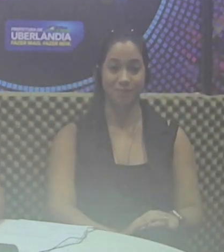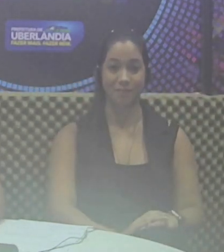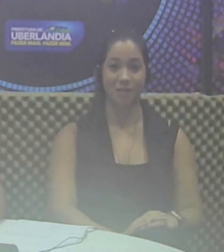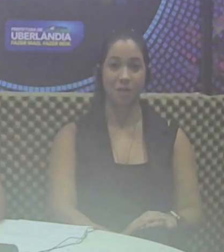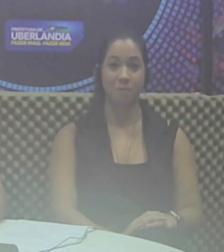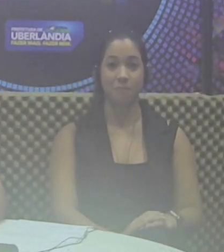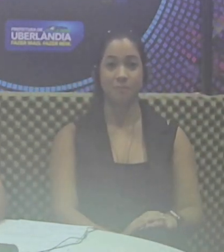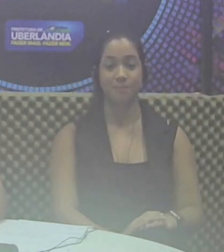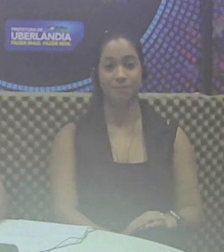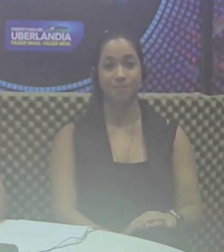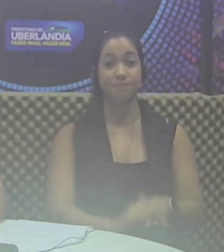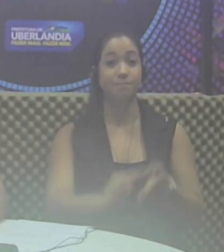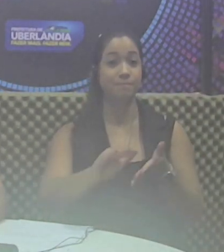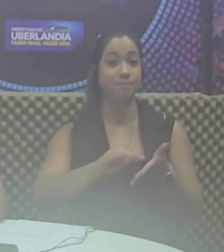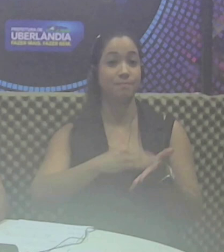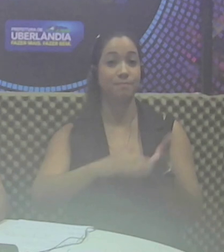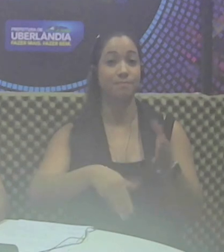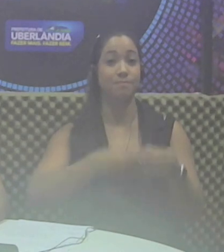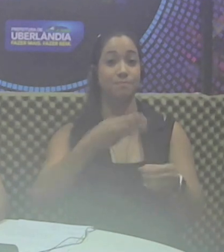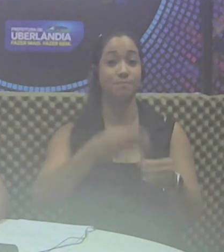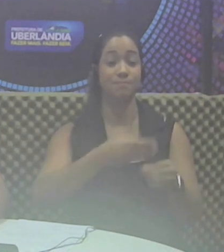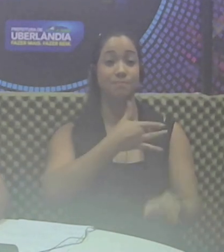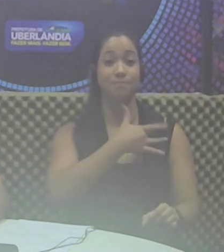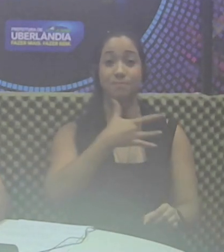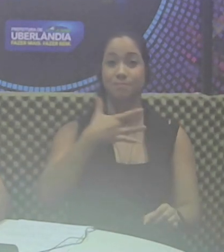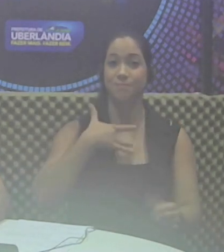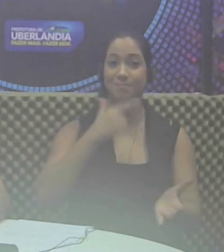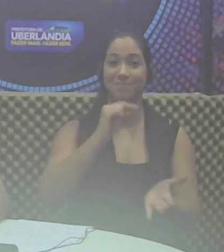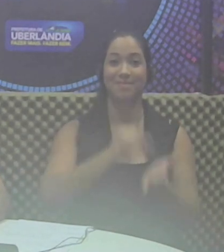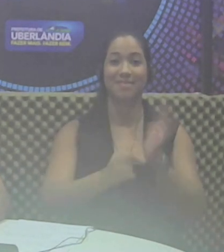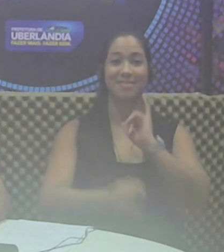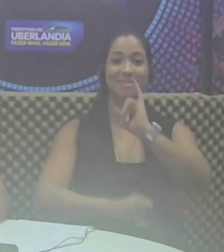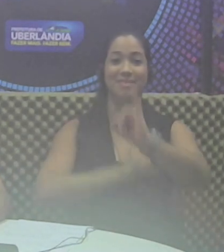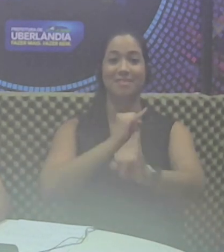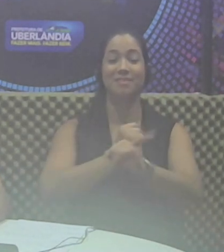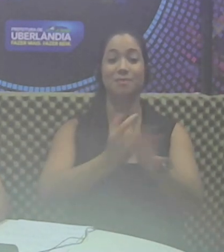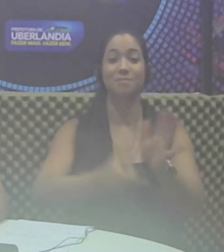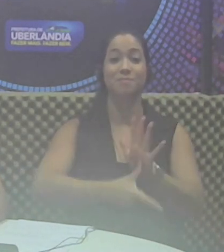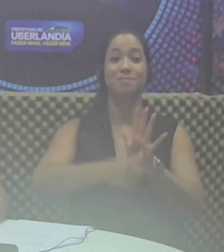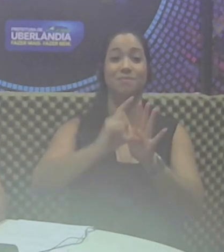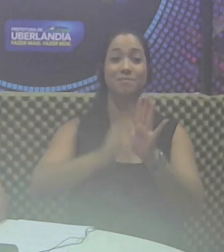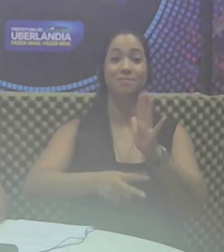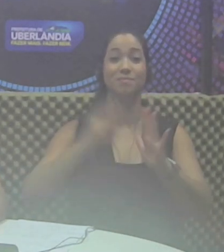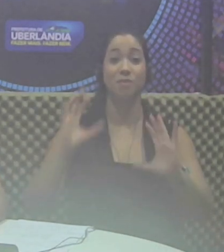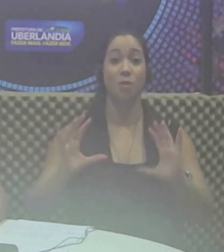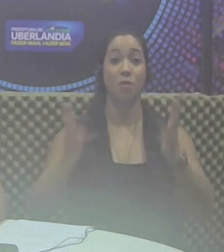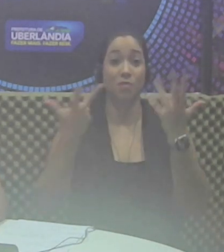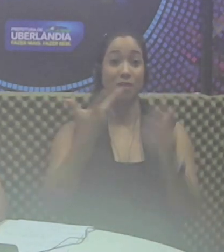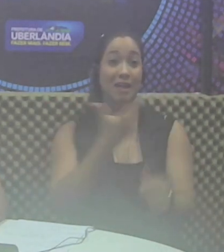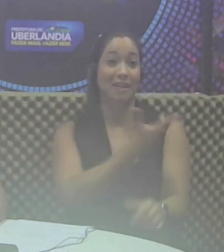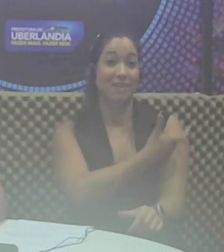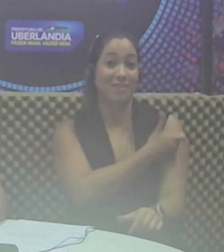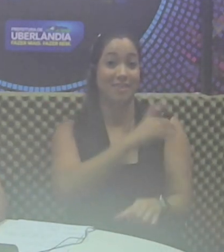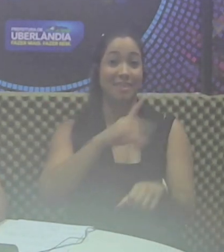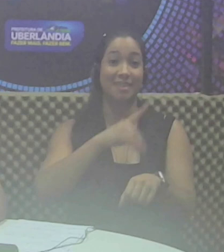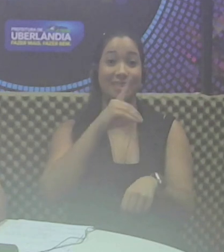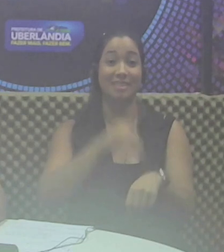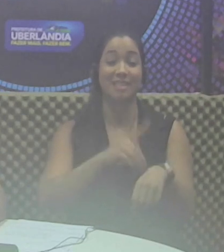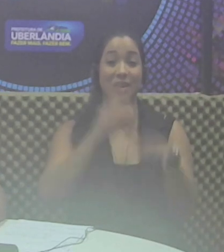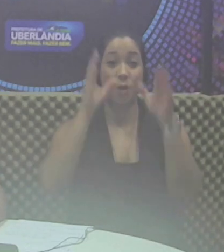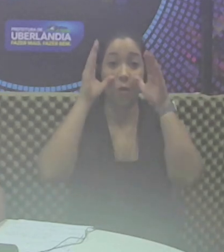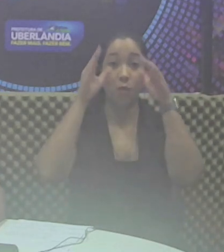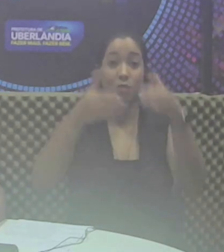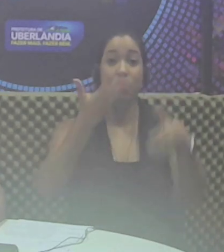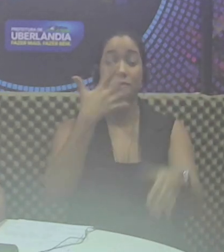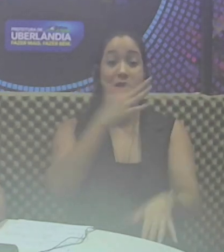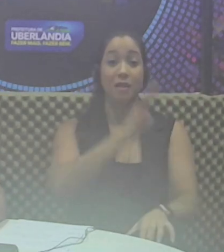notícias. A Secretaria Municipal de Saúde está com o cadastro online prévio para o segundo mutirão de vacinação contra a dengue voltado a